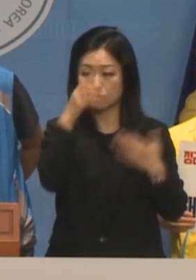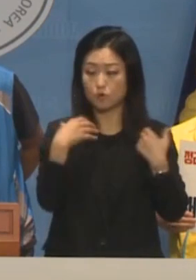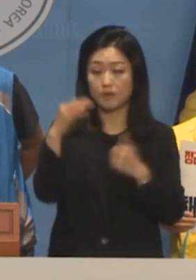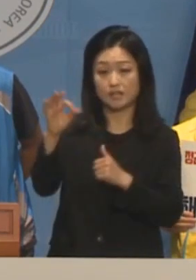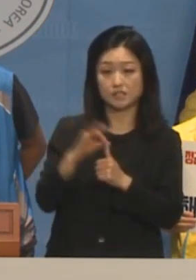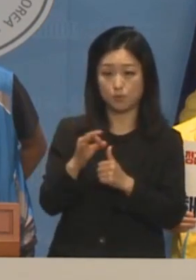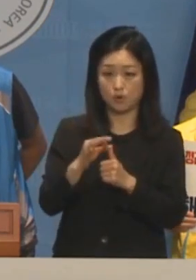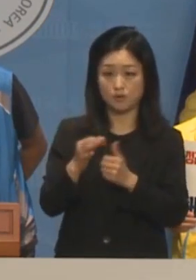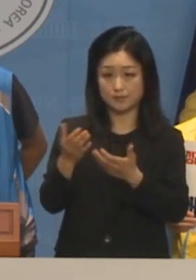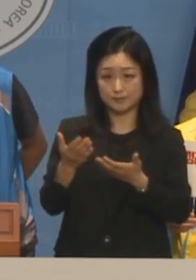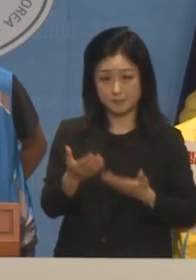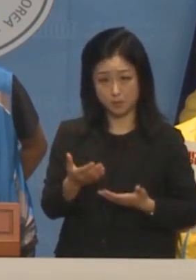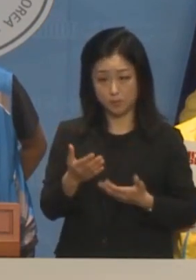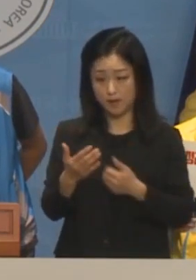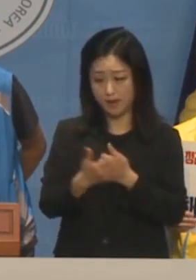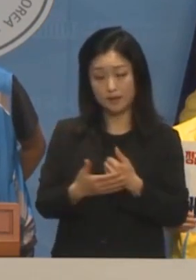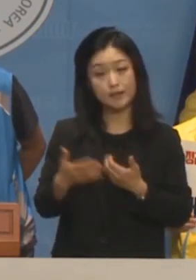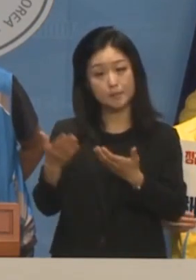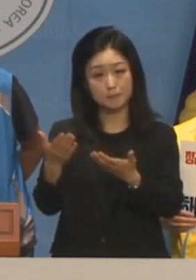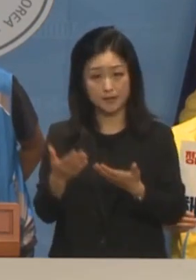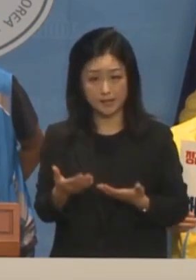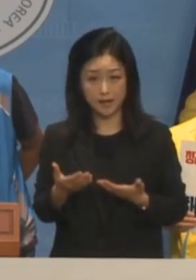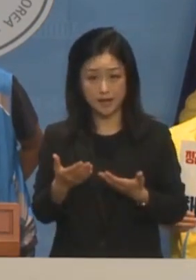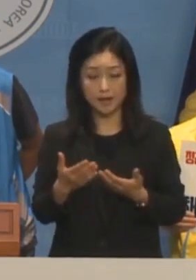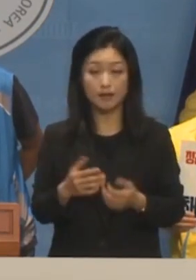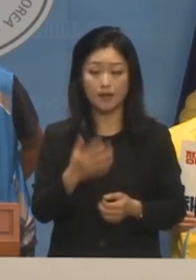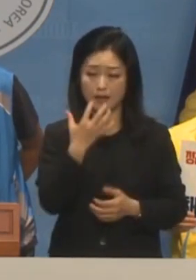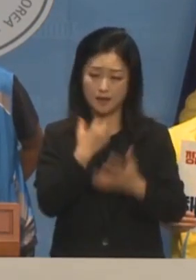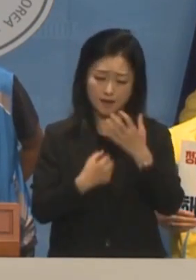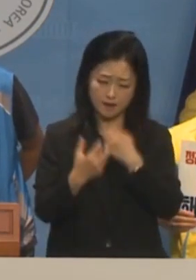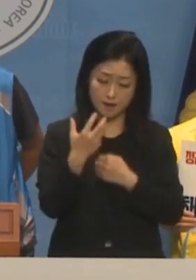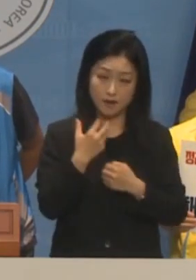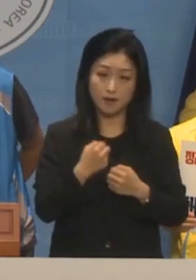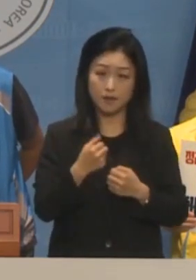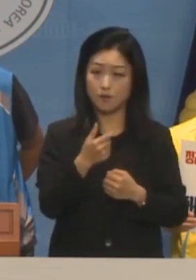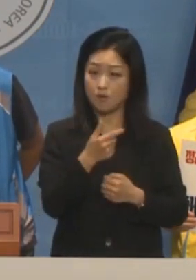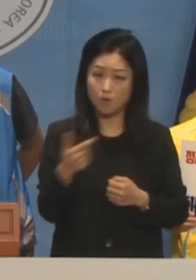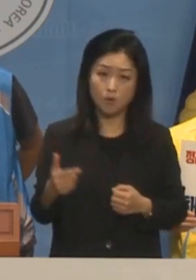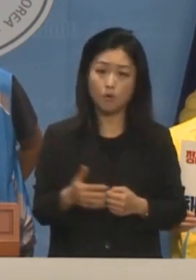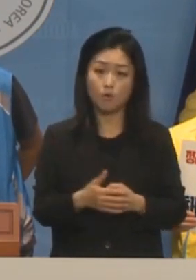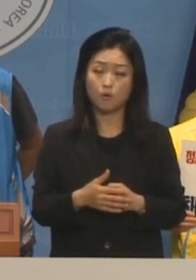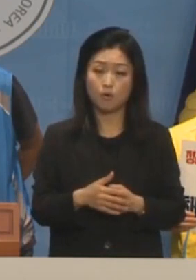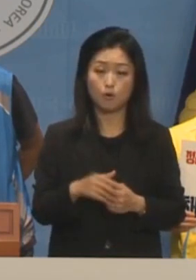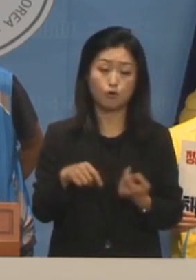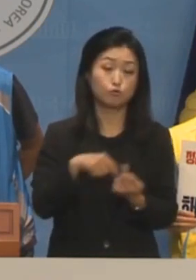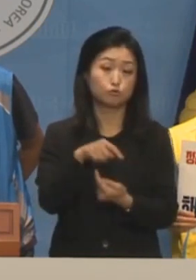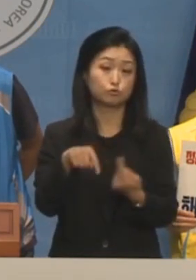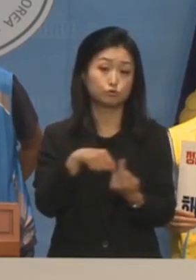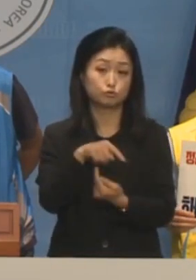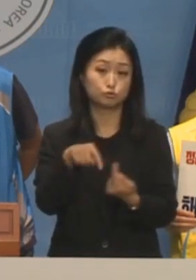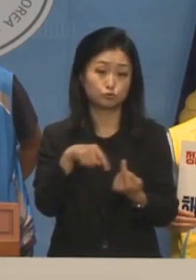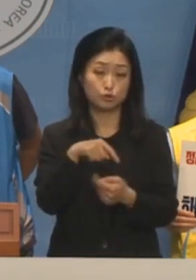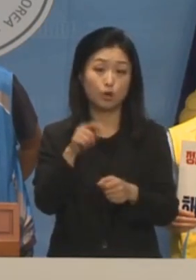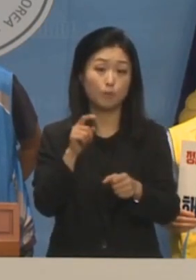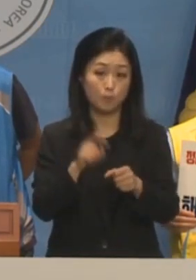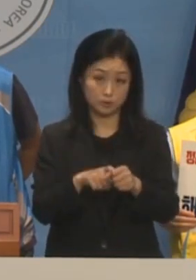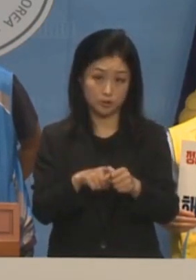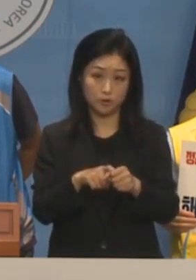지원금 그리고 각종 혜택을 통해서 막대한 빚을 내서 호텔 영업을 하기